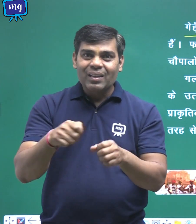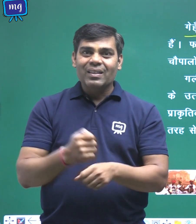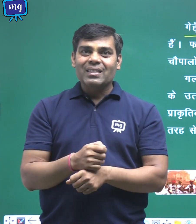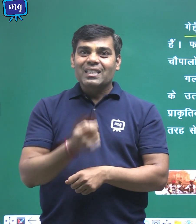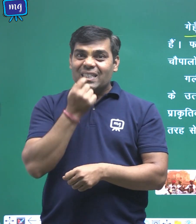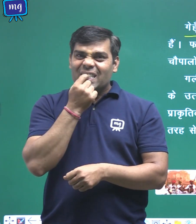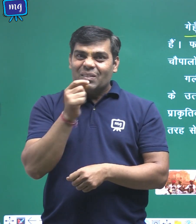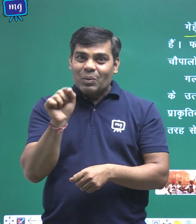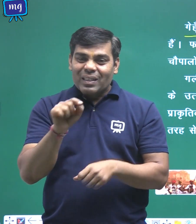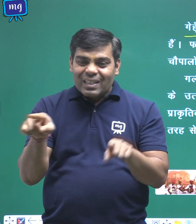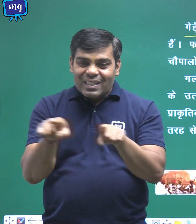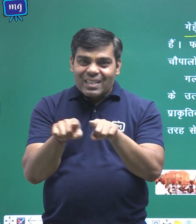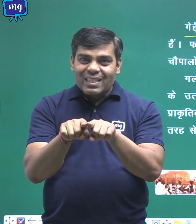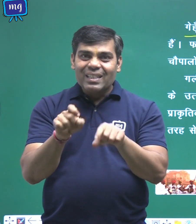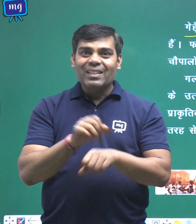मोती जैसे